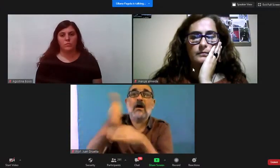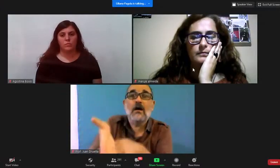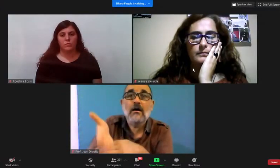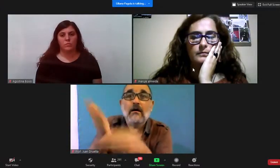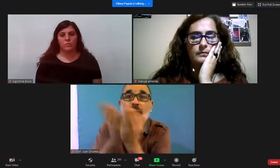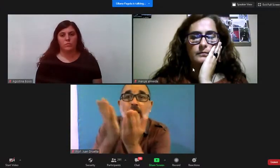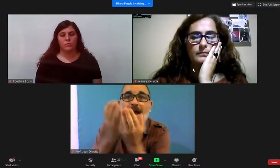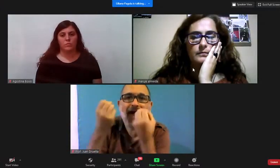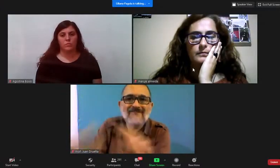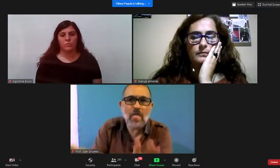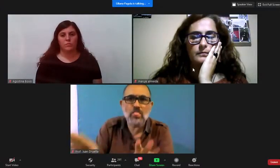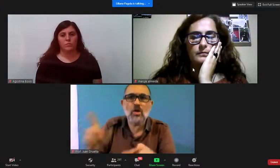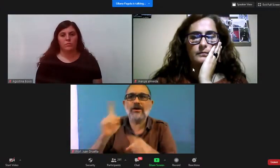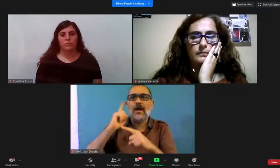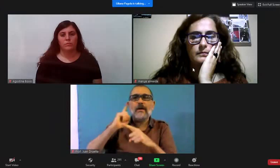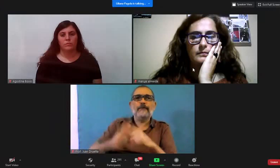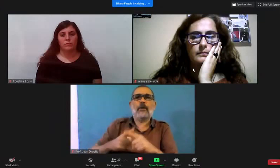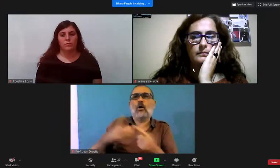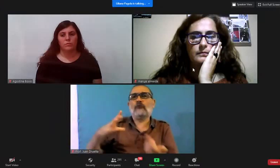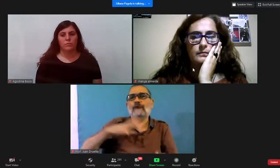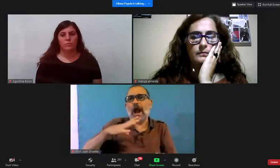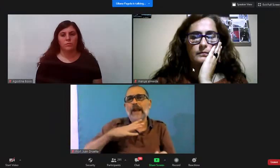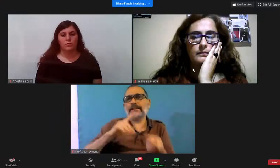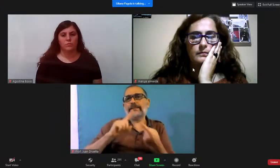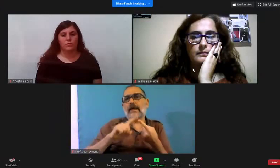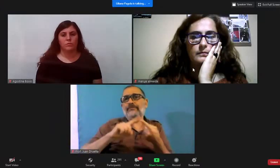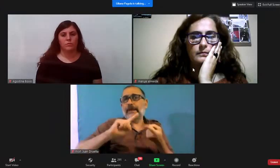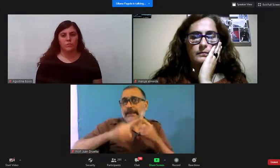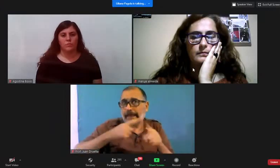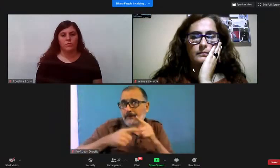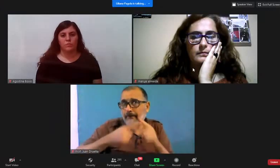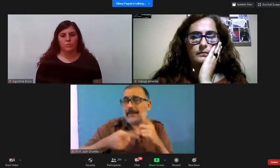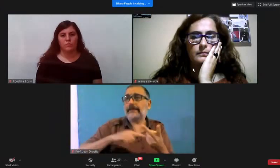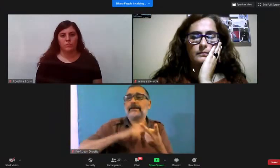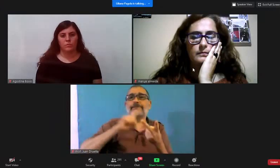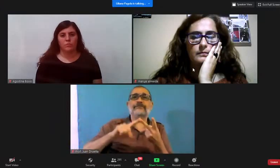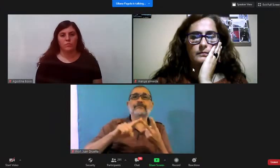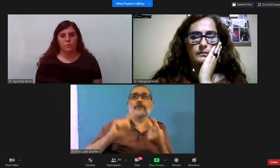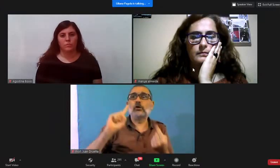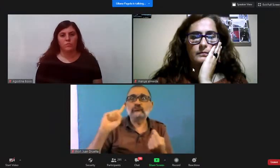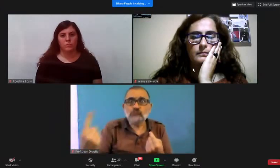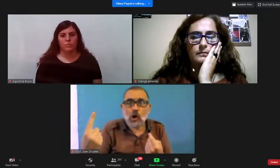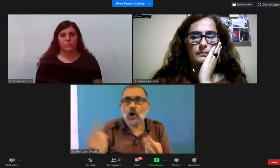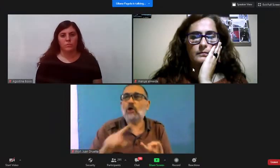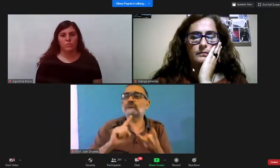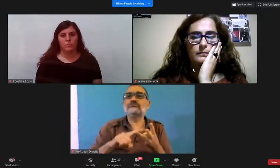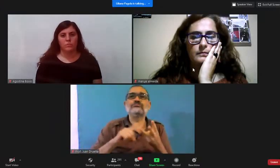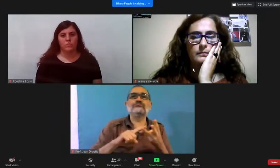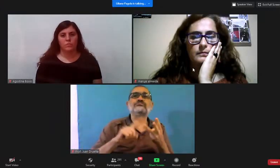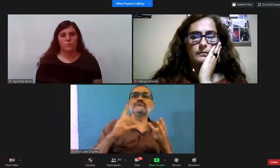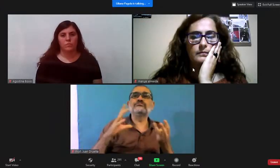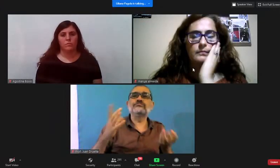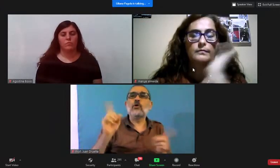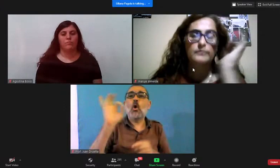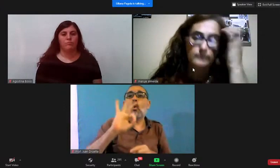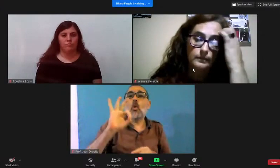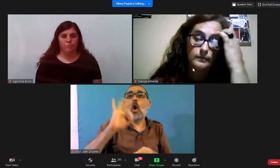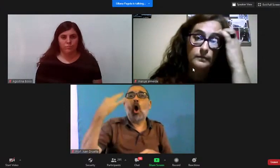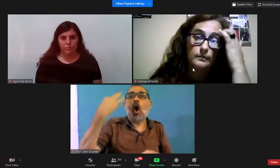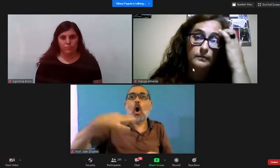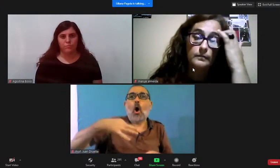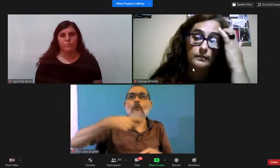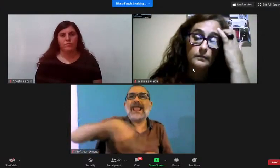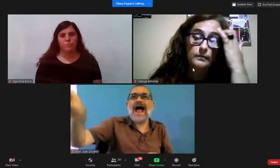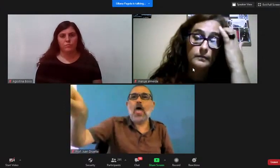de pronto ingresan a la universidad pero abandonan. Otra vez pasa lo mismo y abandonan porque no hay intérpretes, o porque se